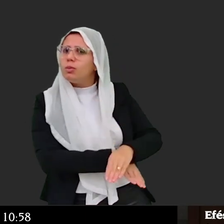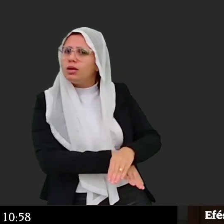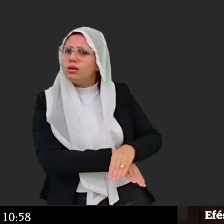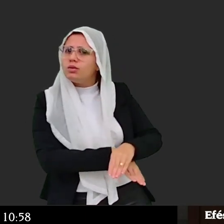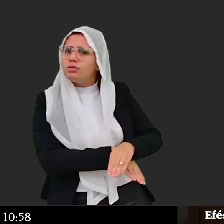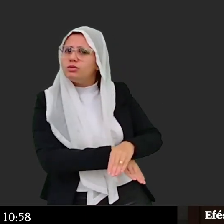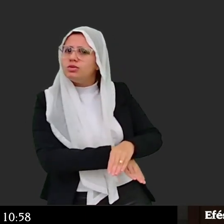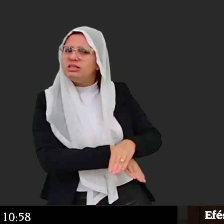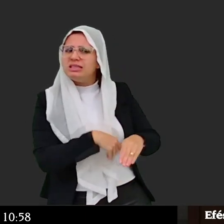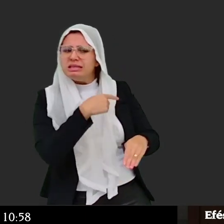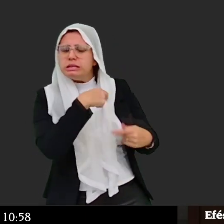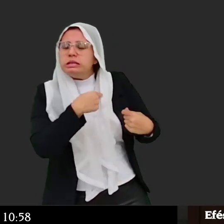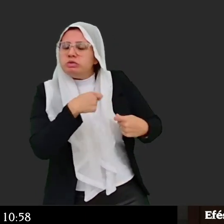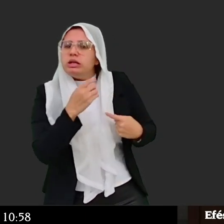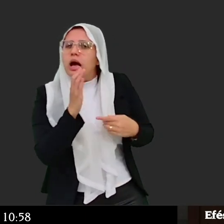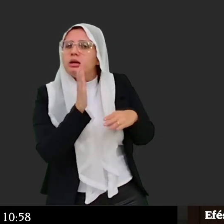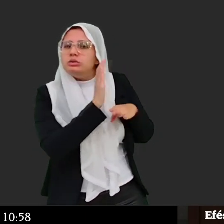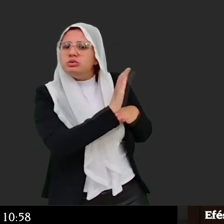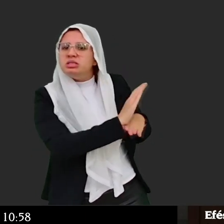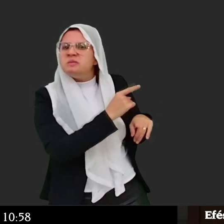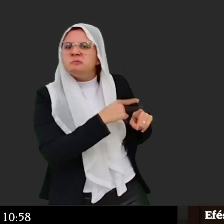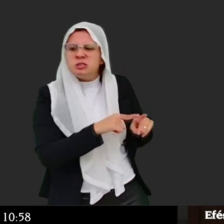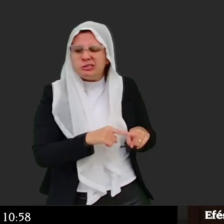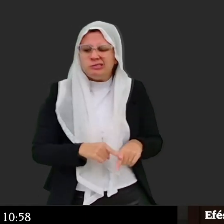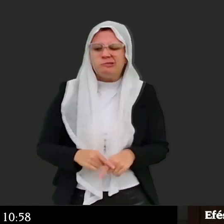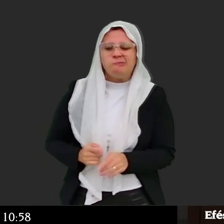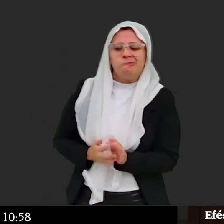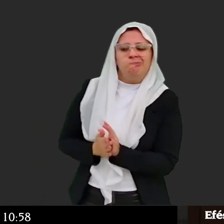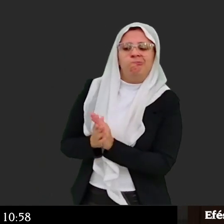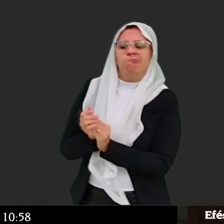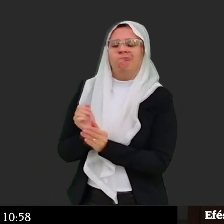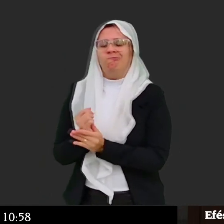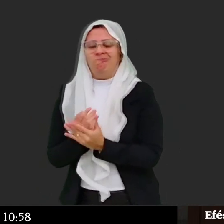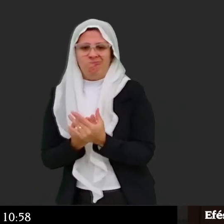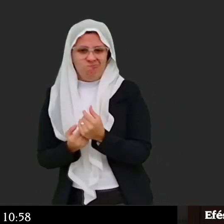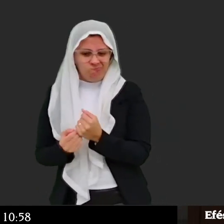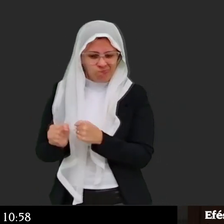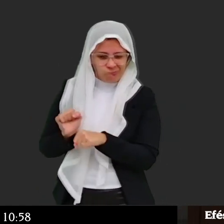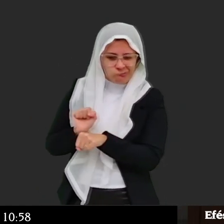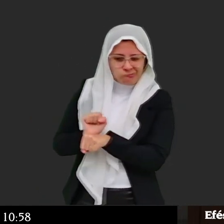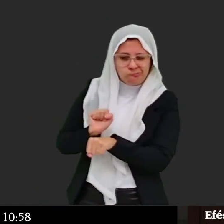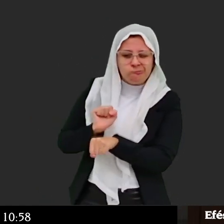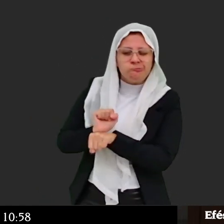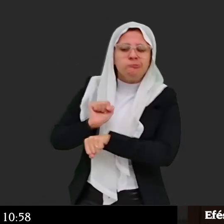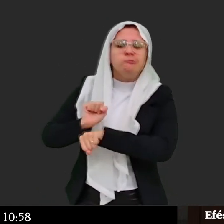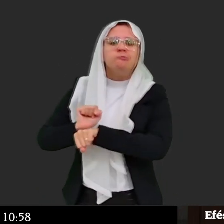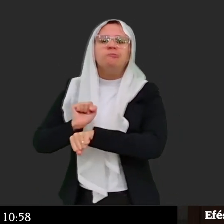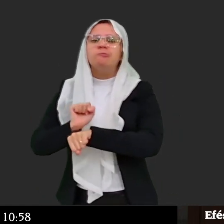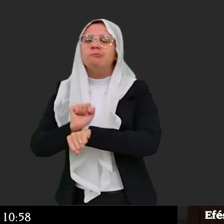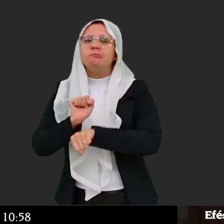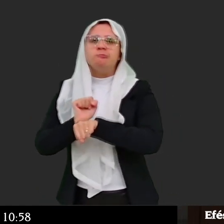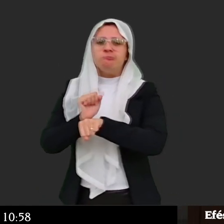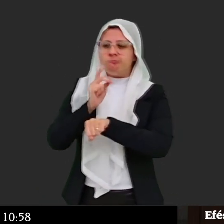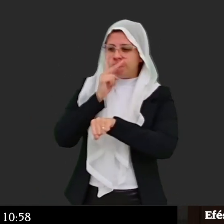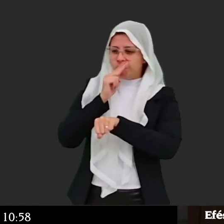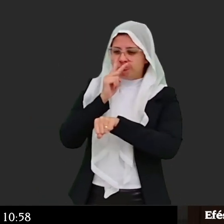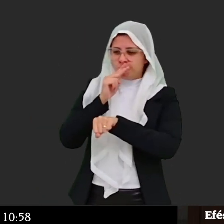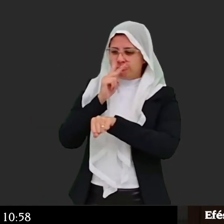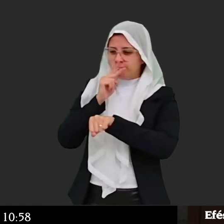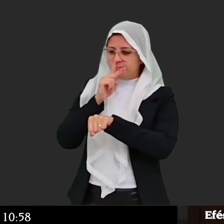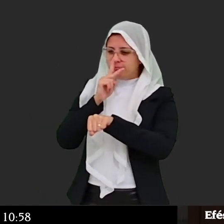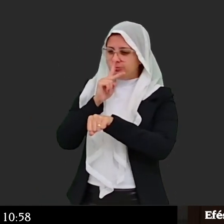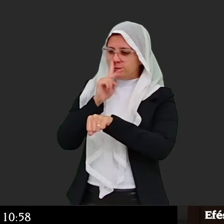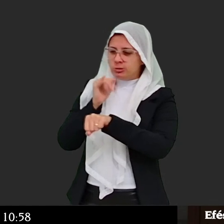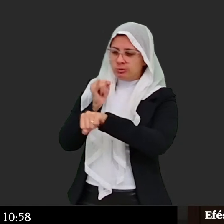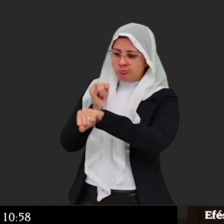de um amparo, no entanto é um inimigo mortal que está aguardando um momento para tirar a sua vida e roubar o